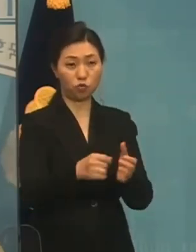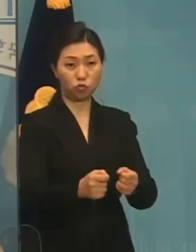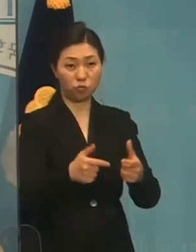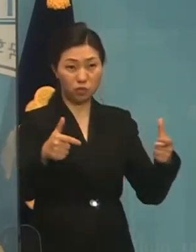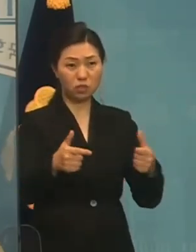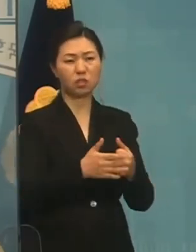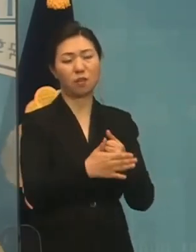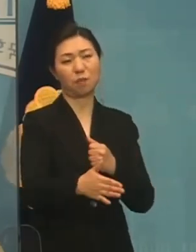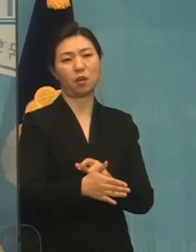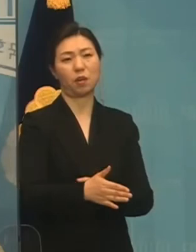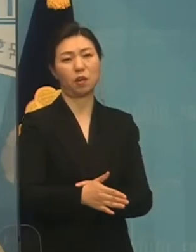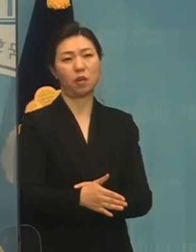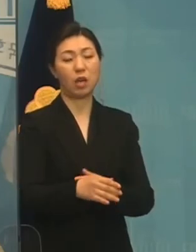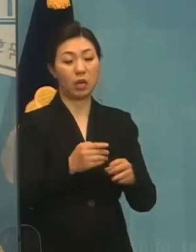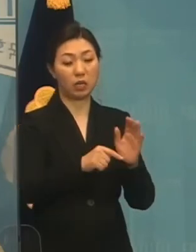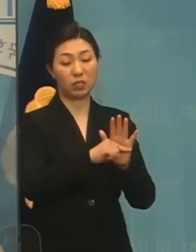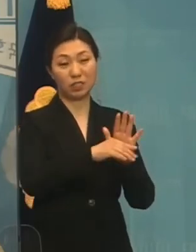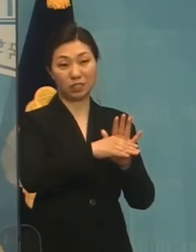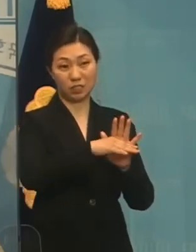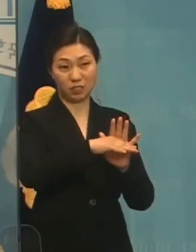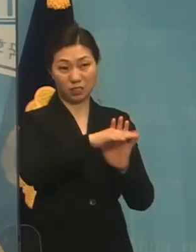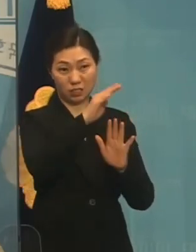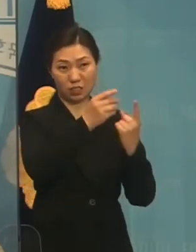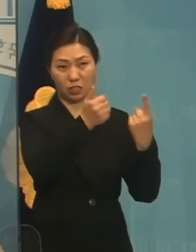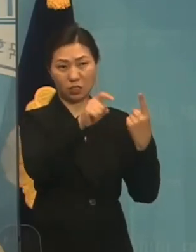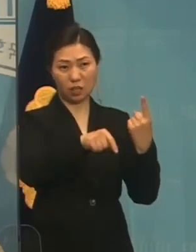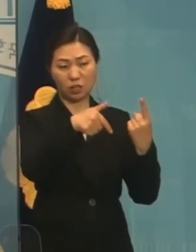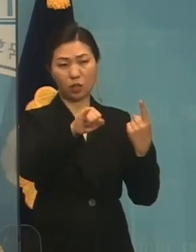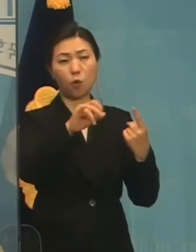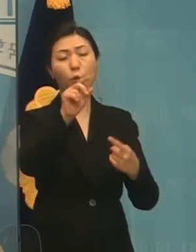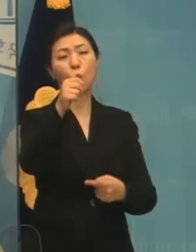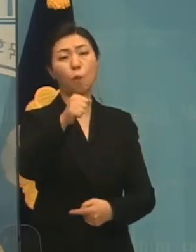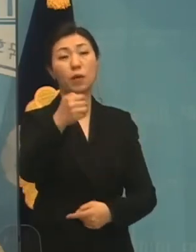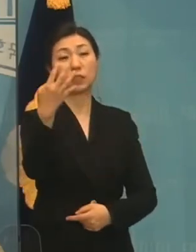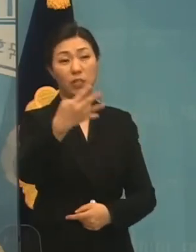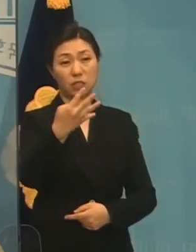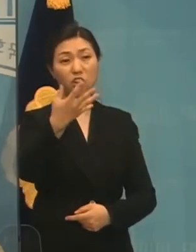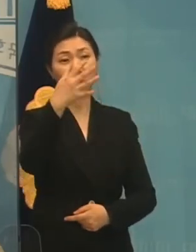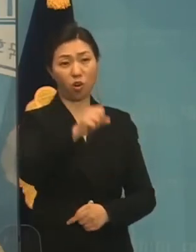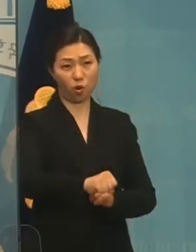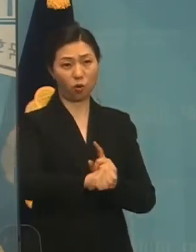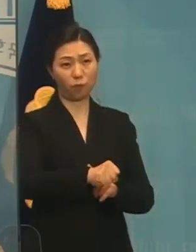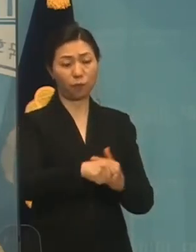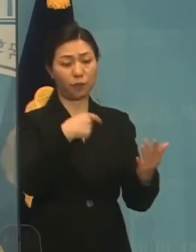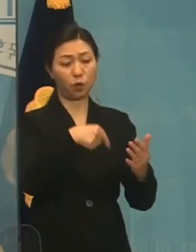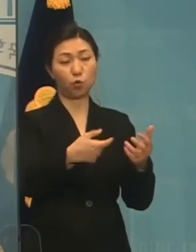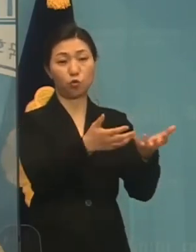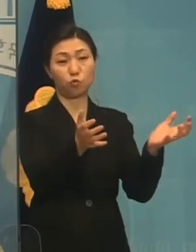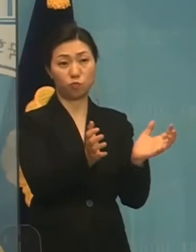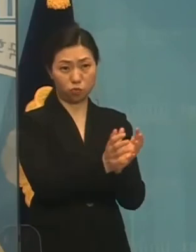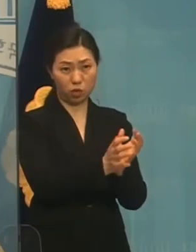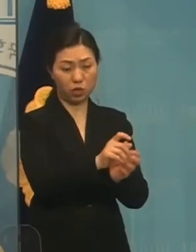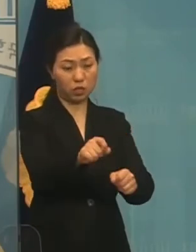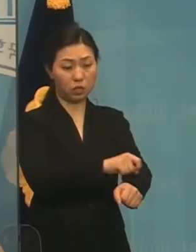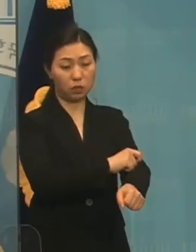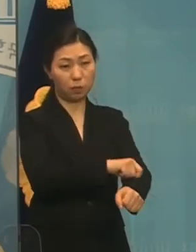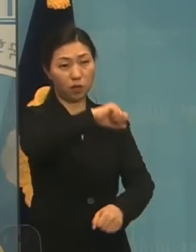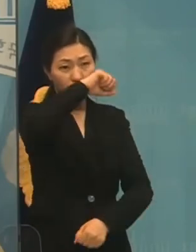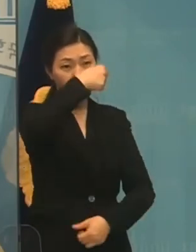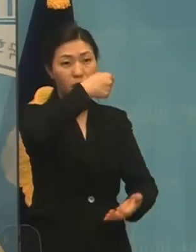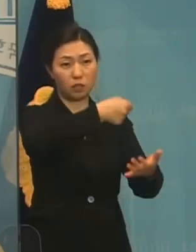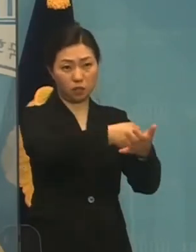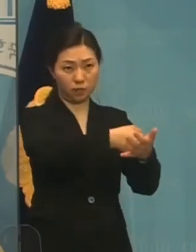1학기에는 5만 4천 명의 방역 인력 예산을 교육부의 특별 교금으로 확보해